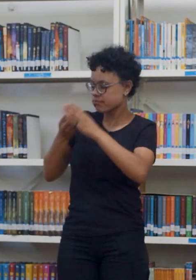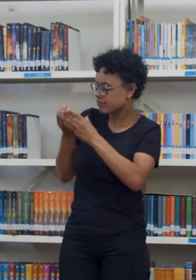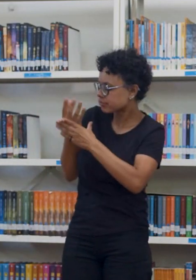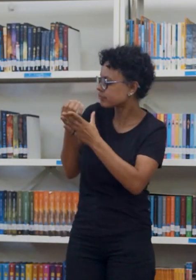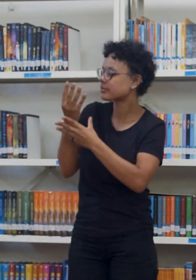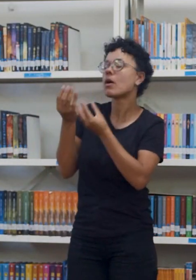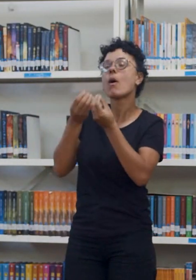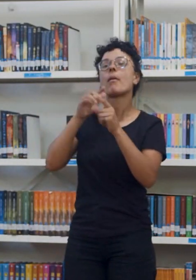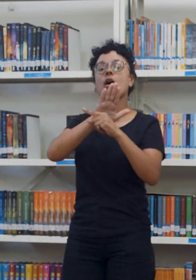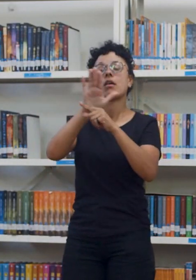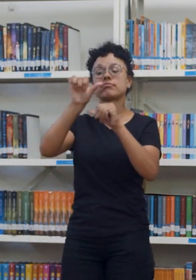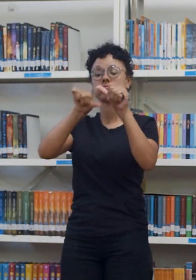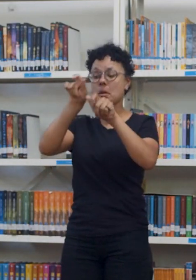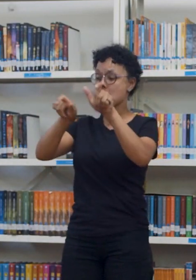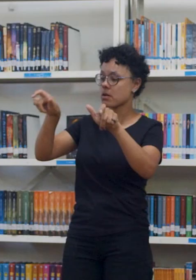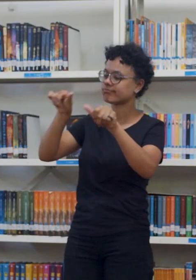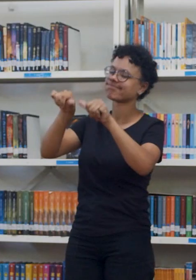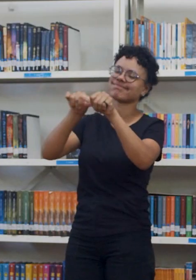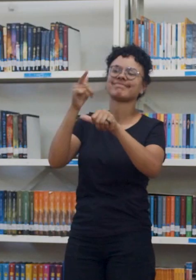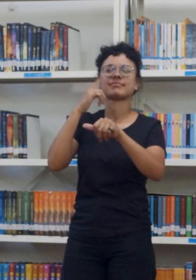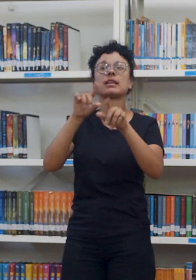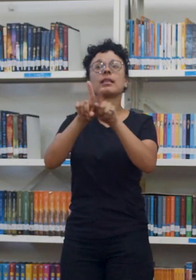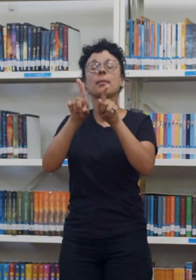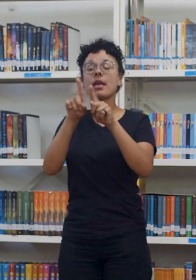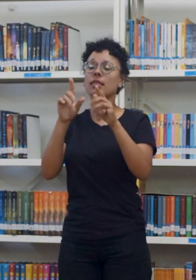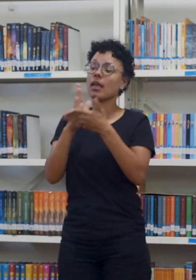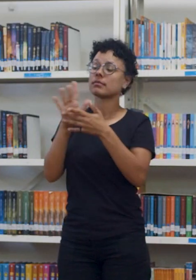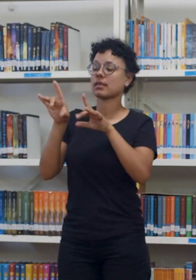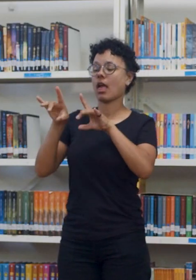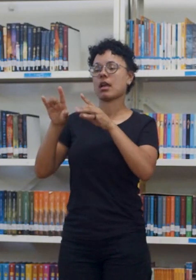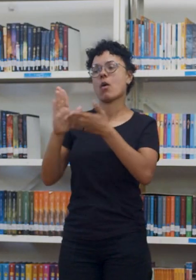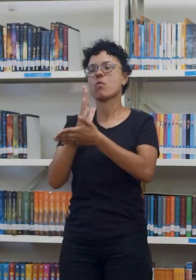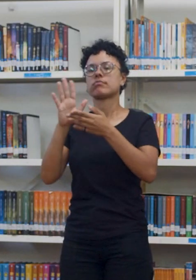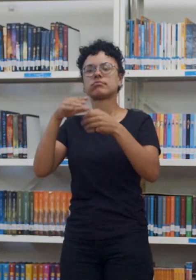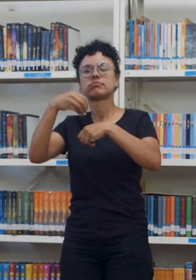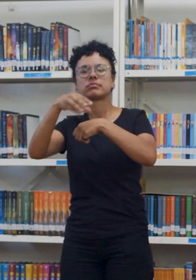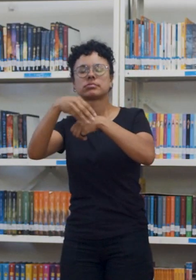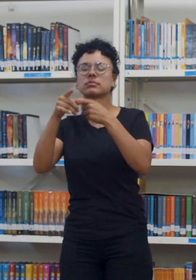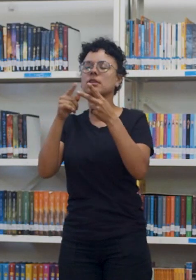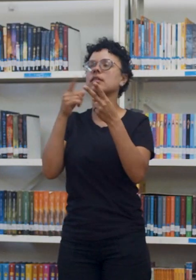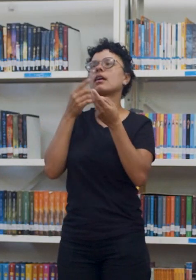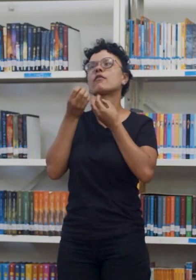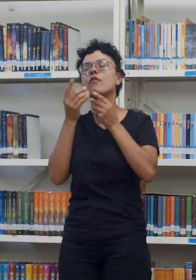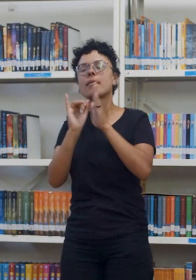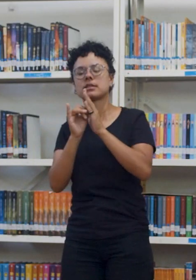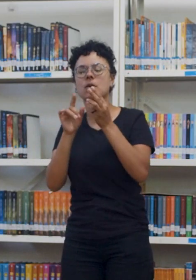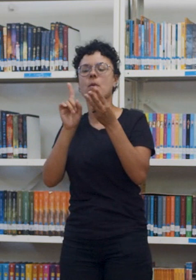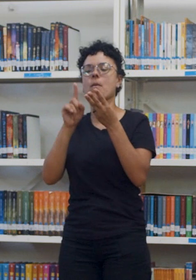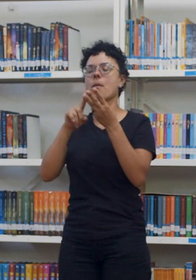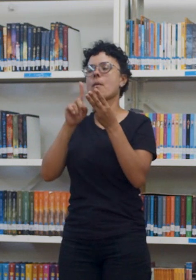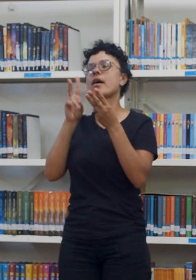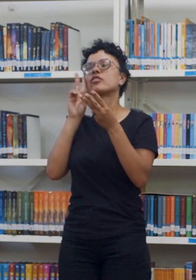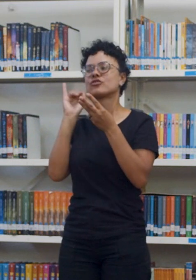transformam a pessoa e algumas técnicas. alguns depoimentos, uma bibliografia